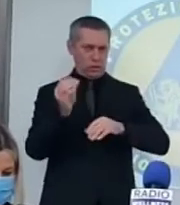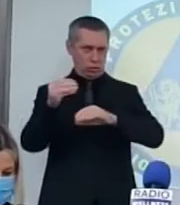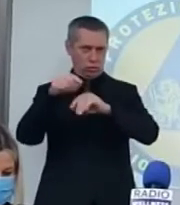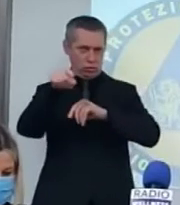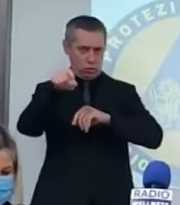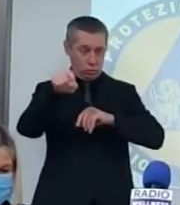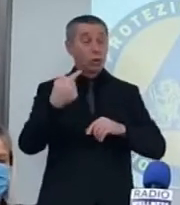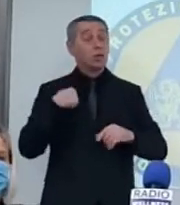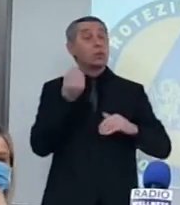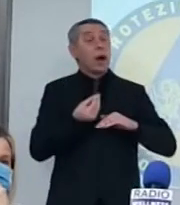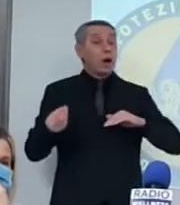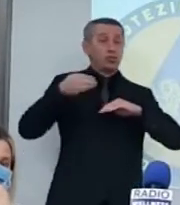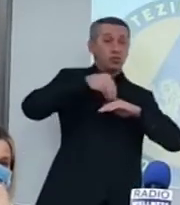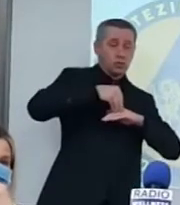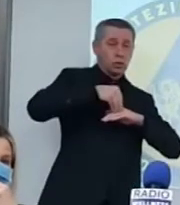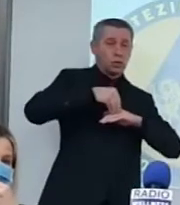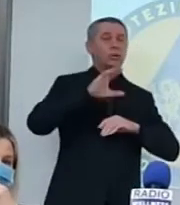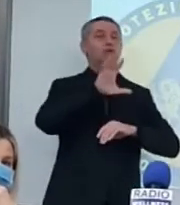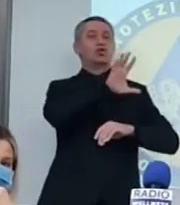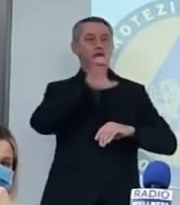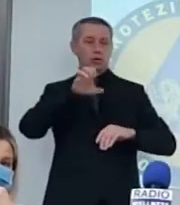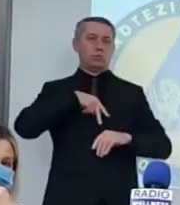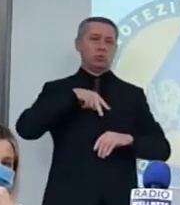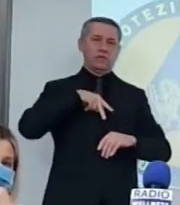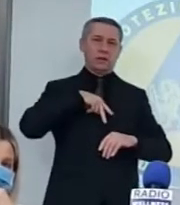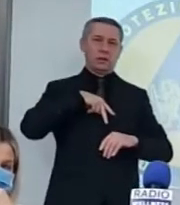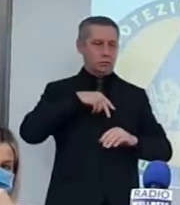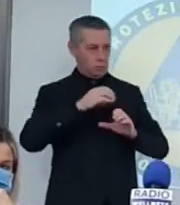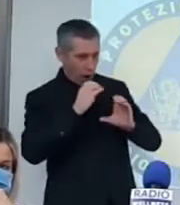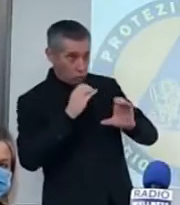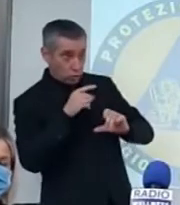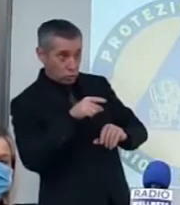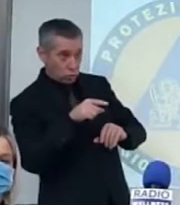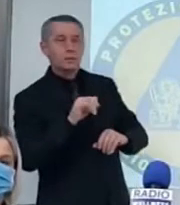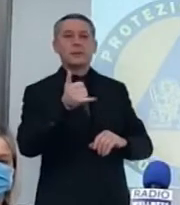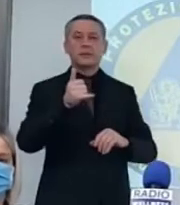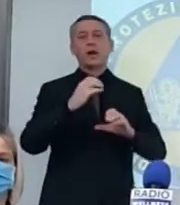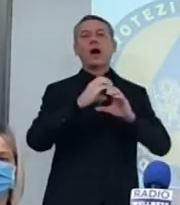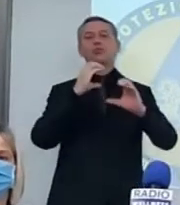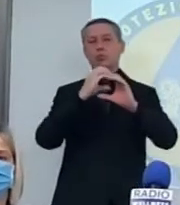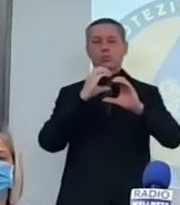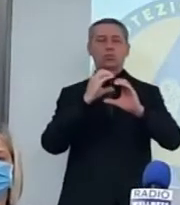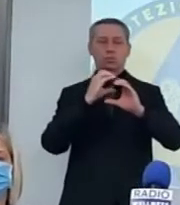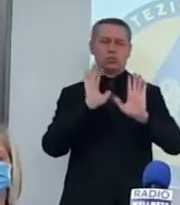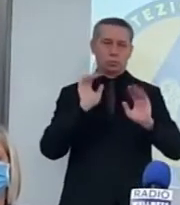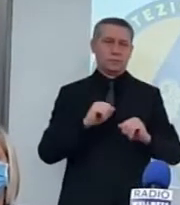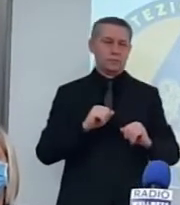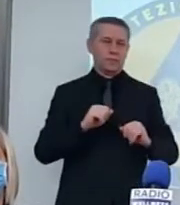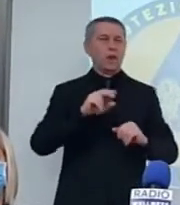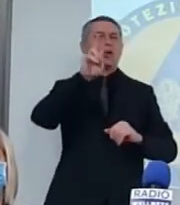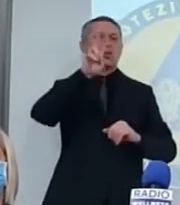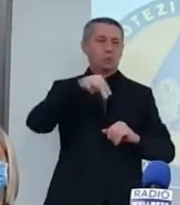500 di privati se sì bus se si bussa scusami quindi dai